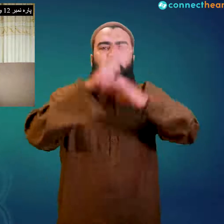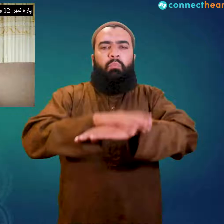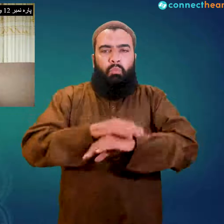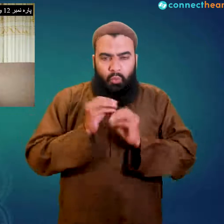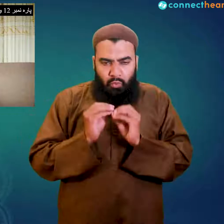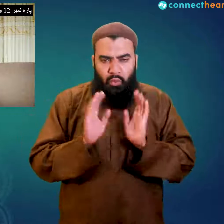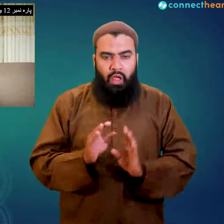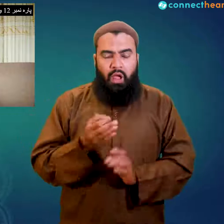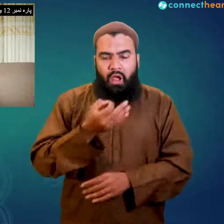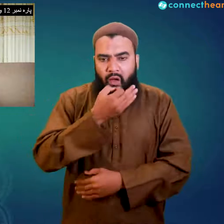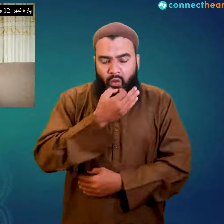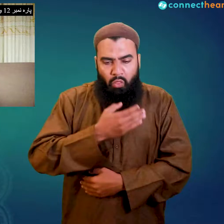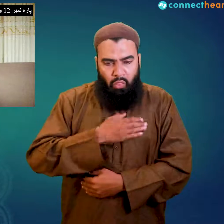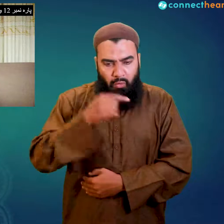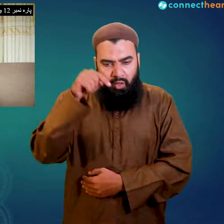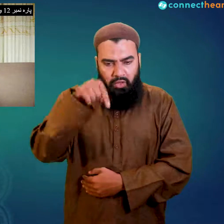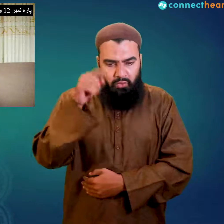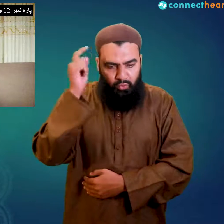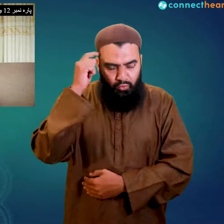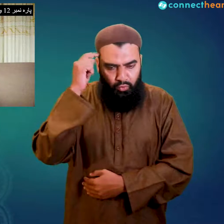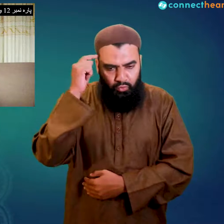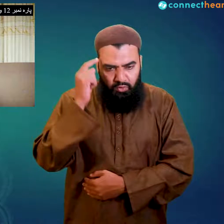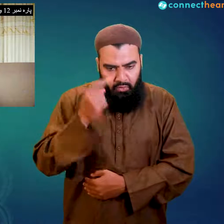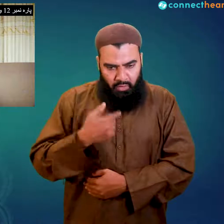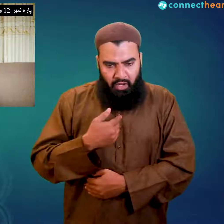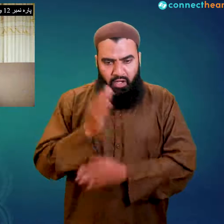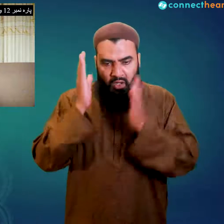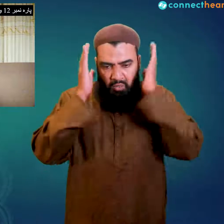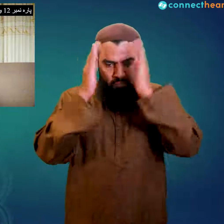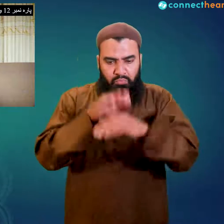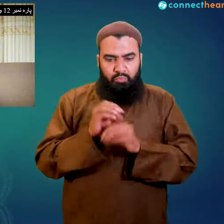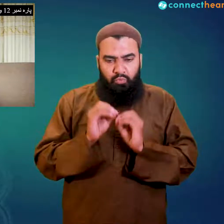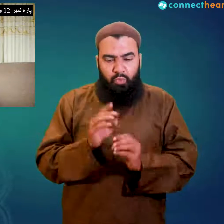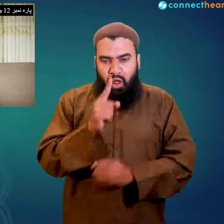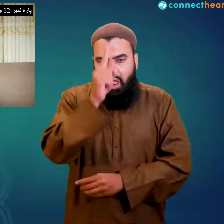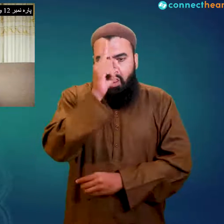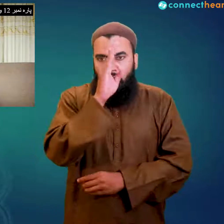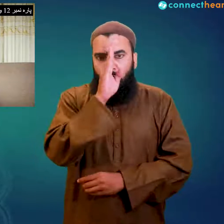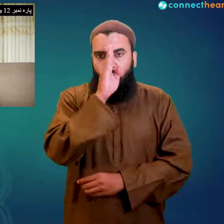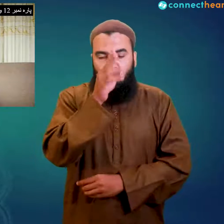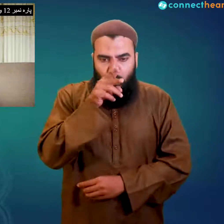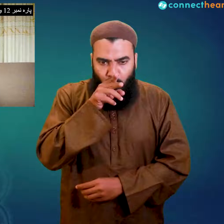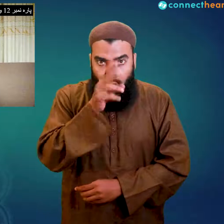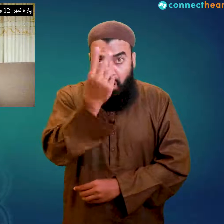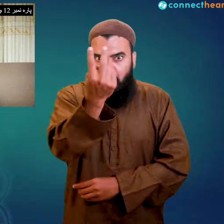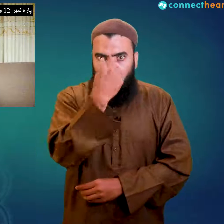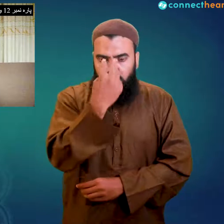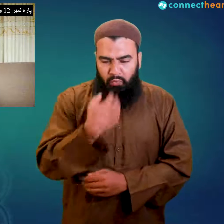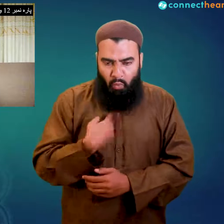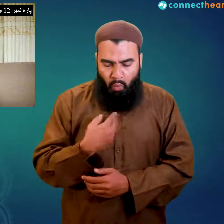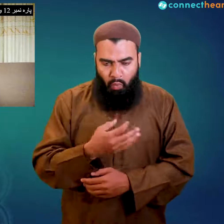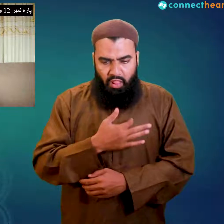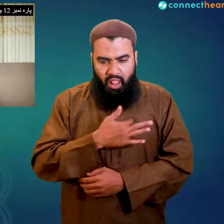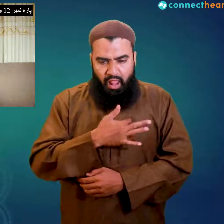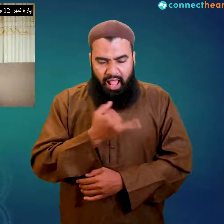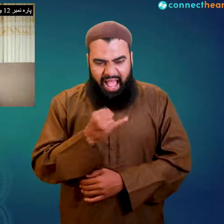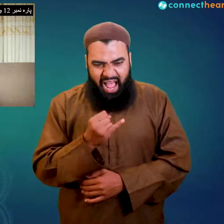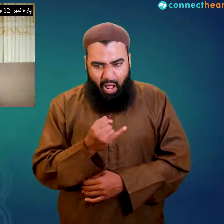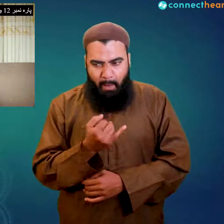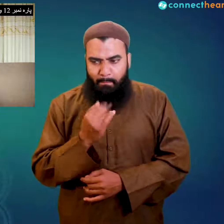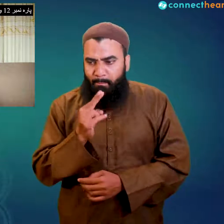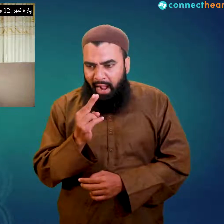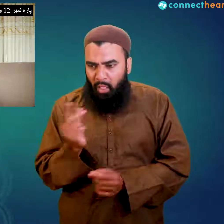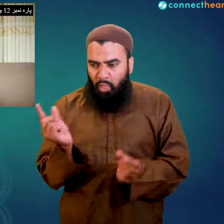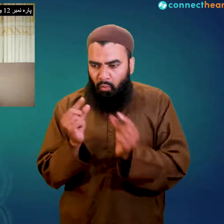الحسنات یذہبن السیئات، بے شک نیکیاں برائیوں کو ختم کر دیتی ہیں، یعنی جب آدمی